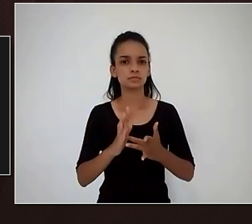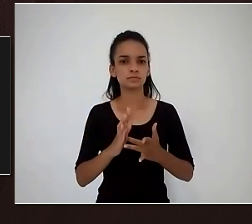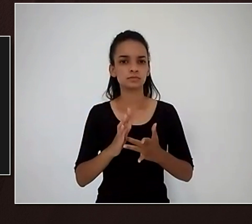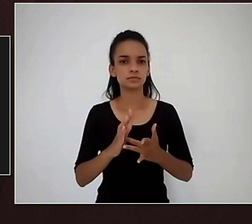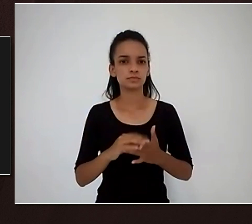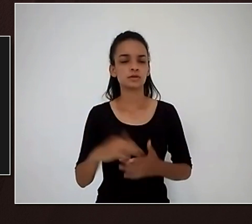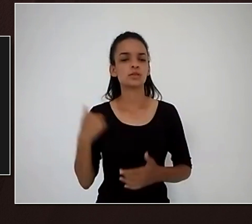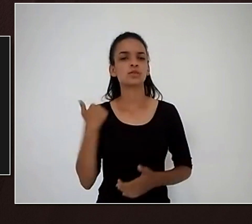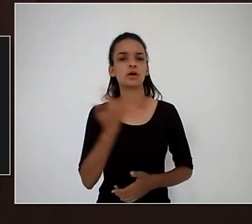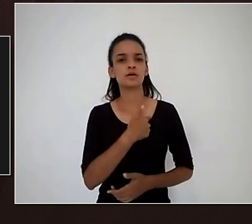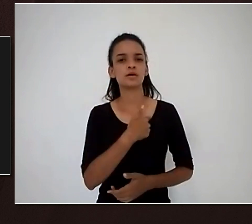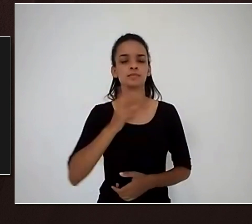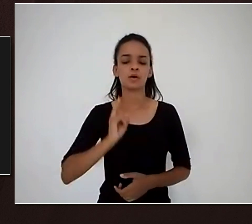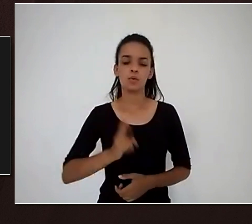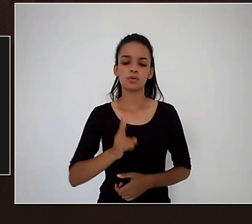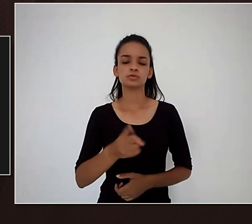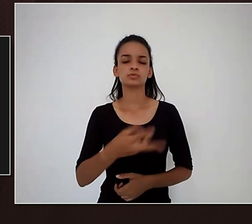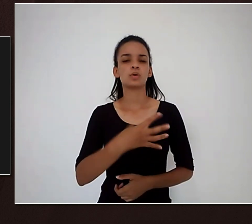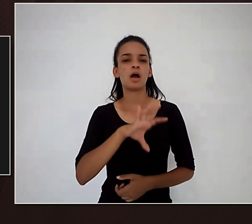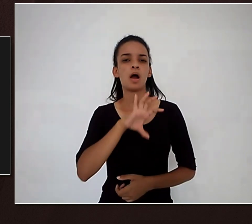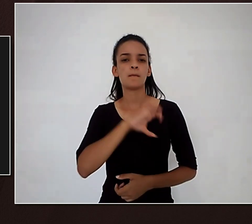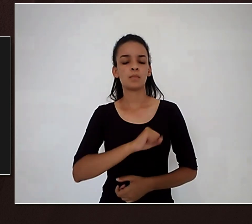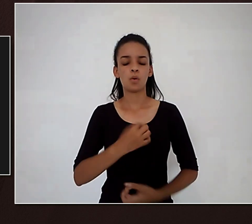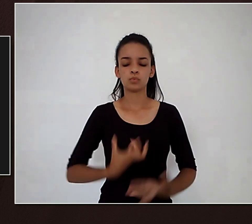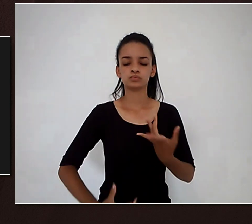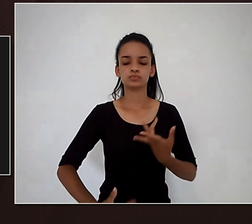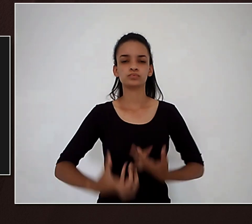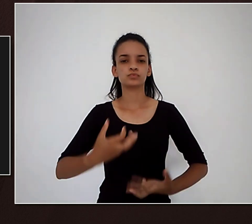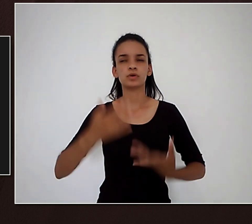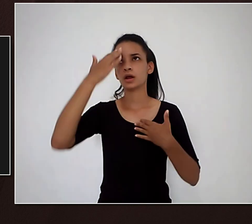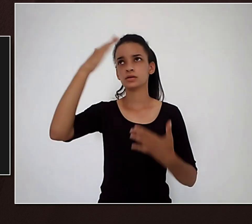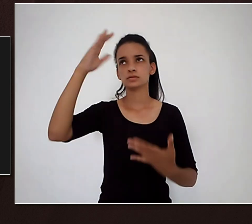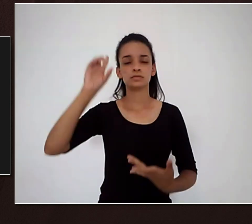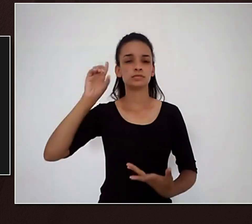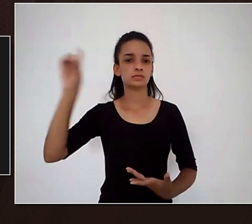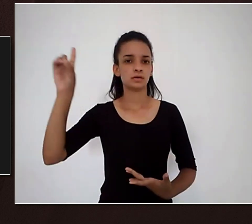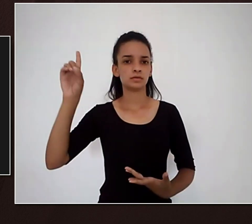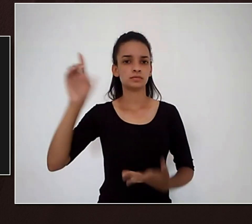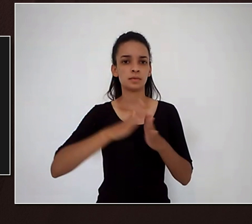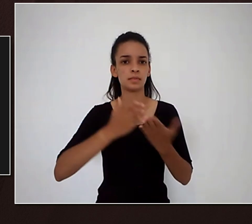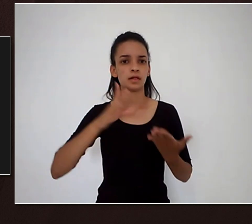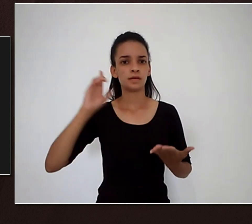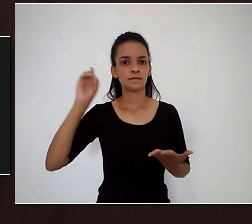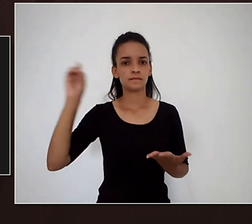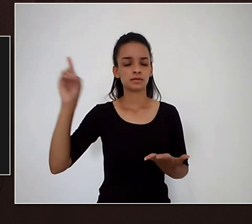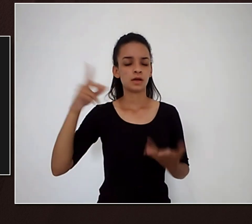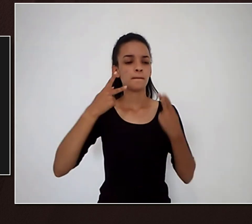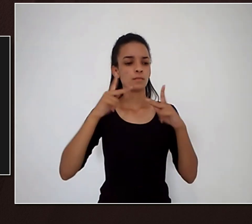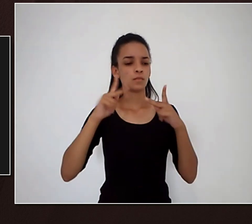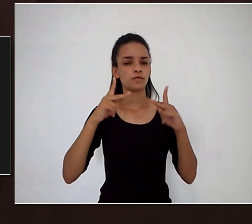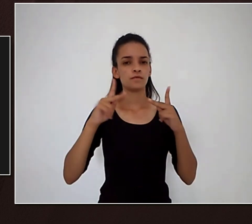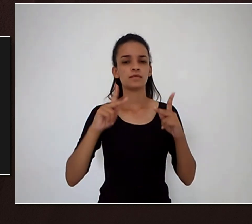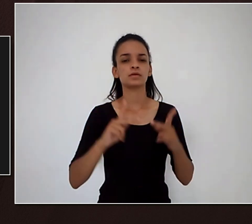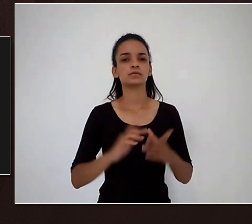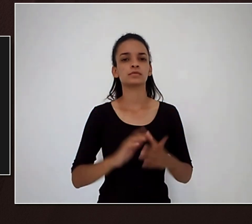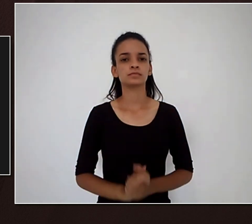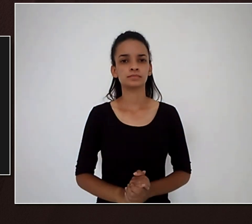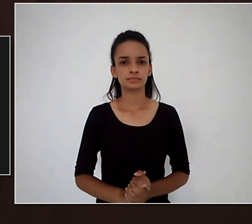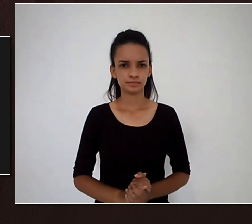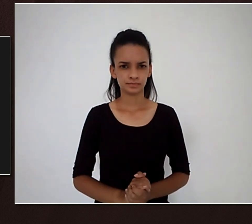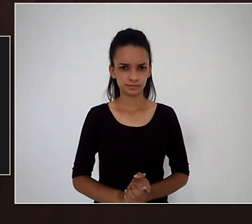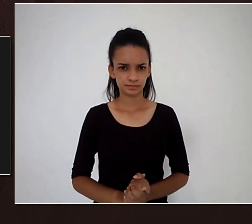en el primer amor. Gracias al Señor, hermano, por la palabra profética. Que esta palabra profética, hermano, nos mantiene